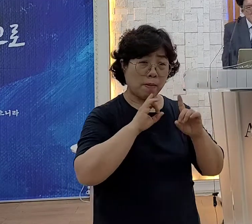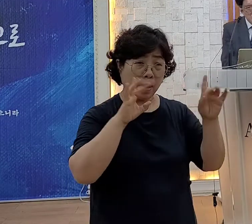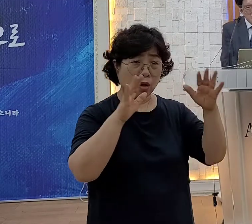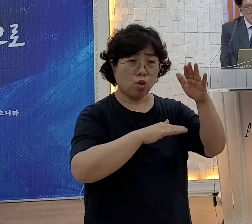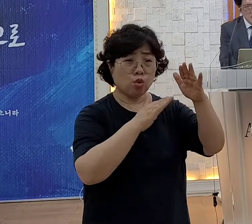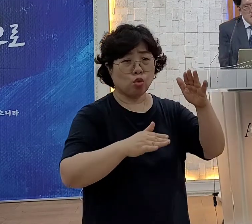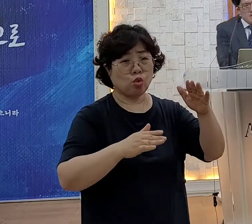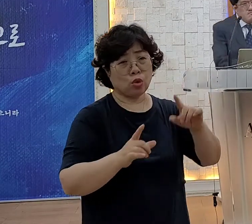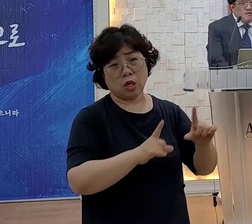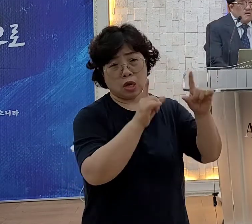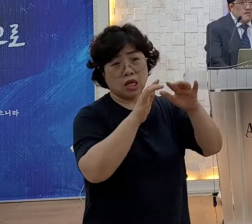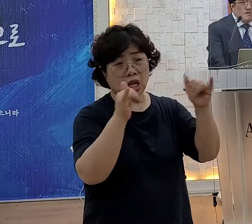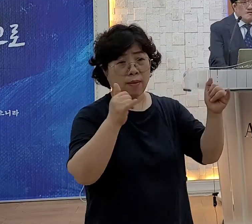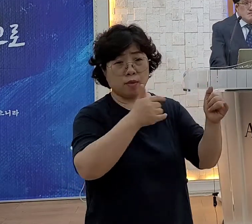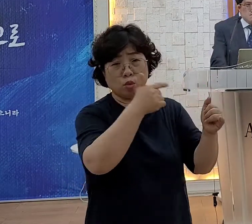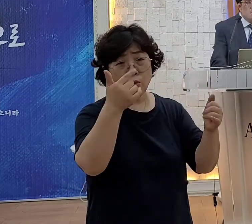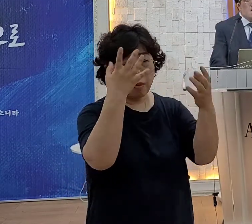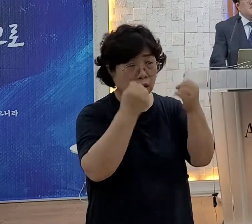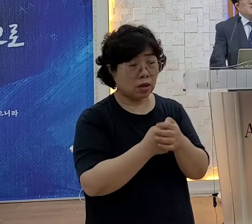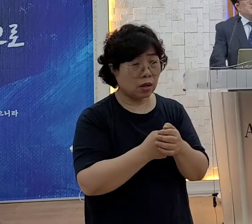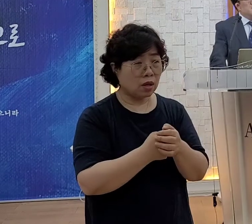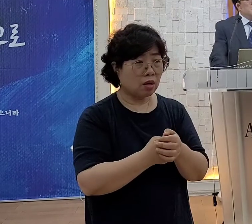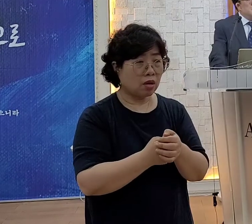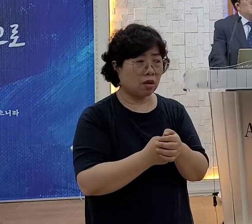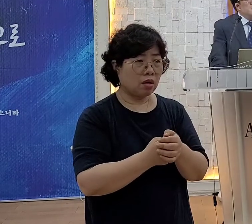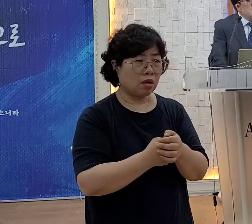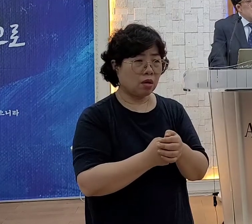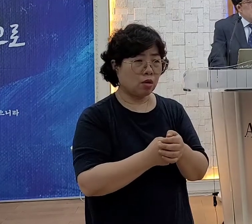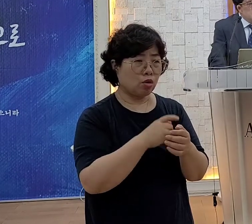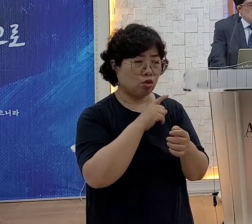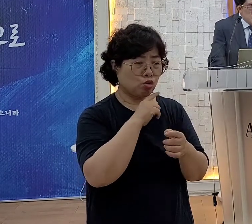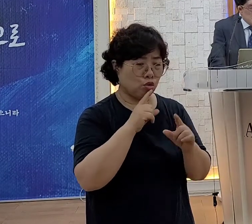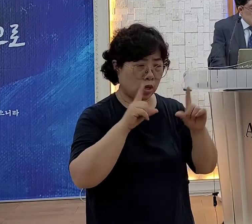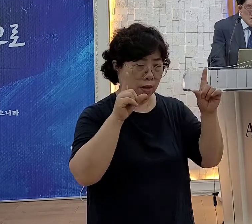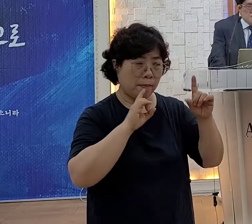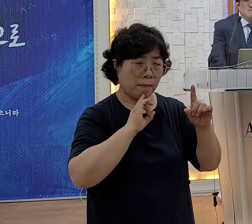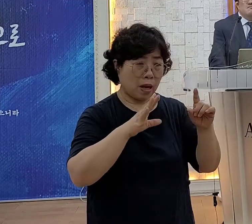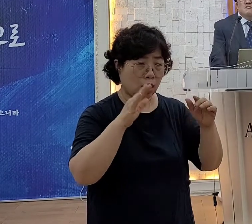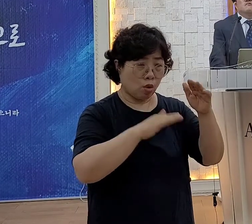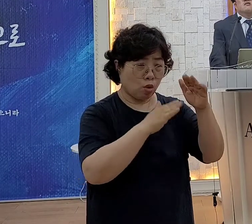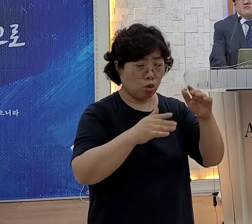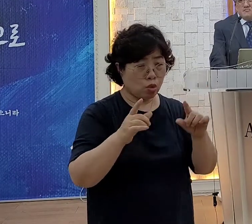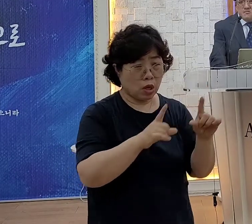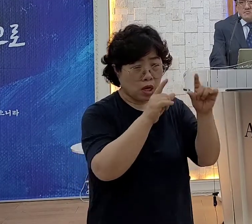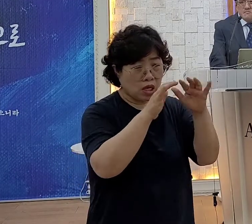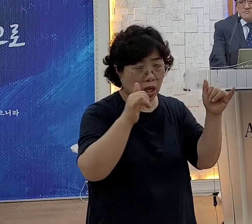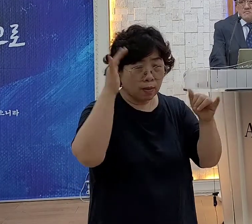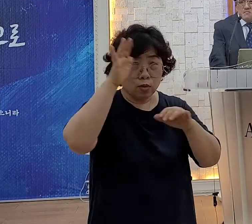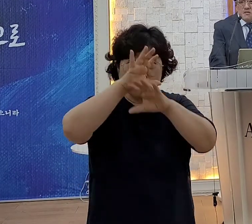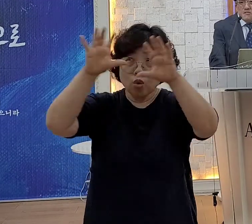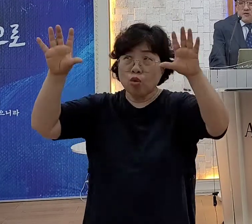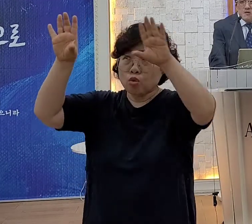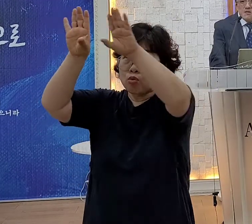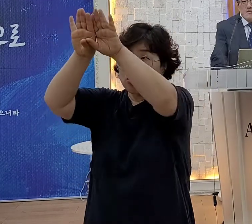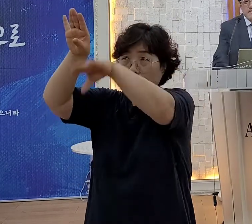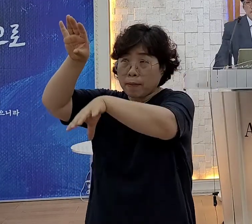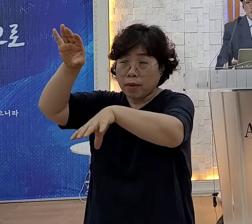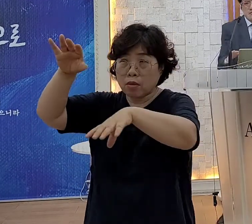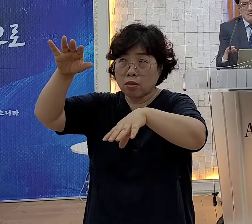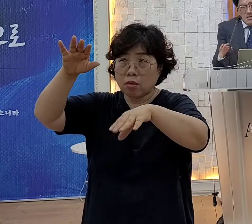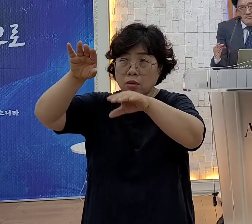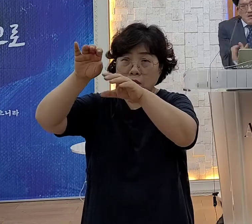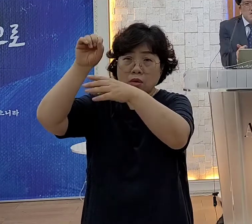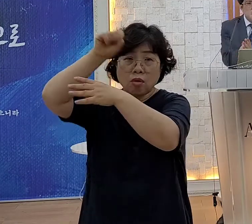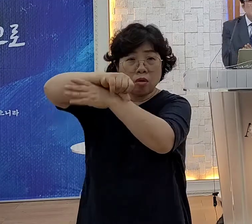그런 사람들 나중에 천국 문 앞에 서면 천국 갈지 안 갈지 정말 너무 걱정돼요. 왜?